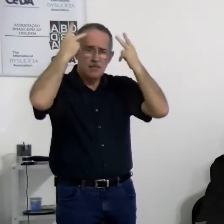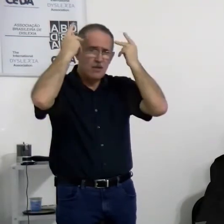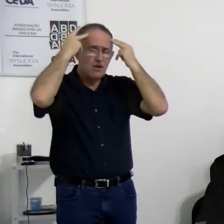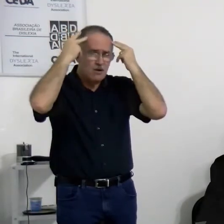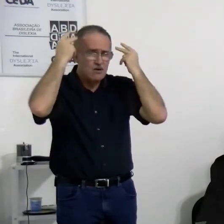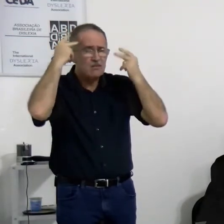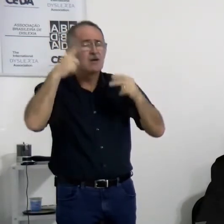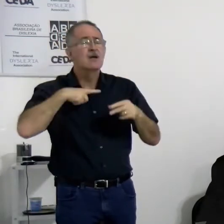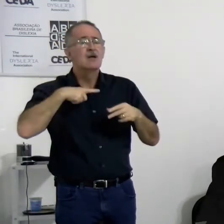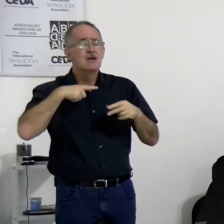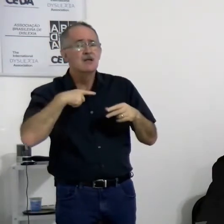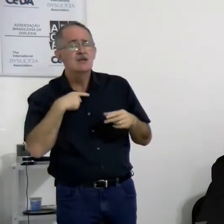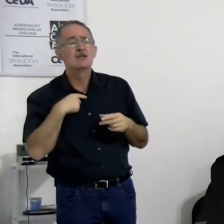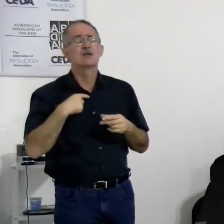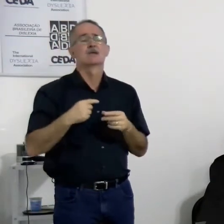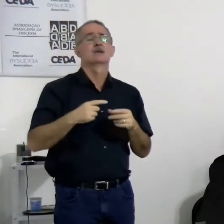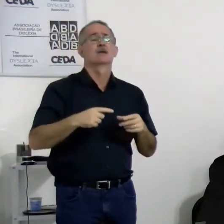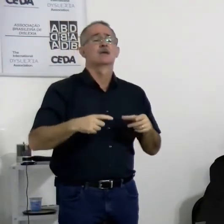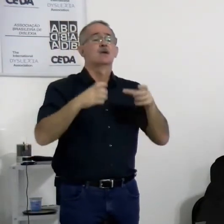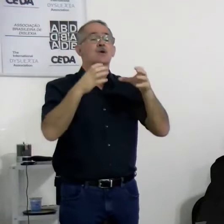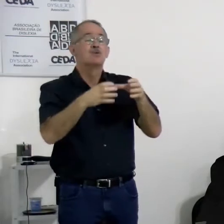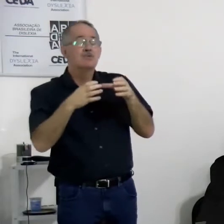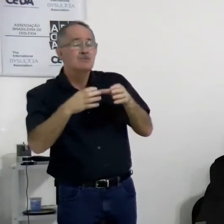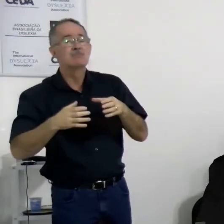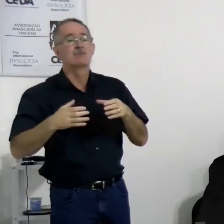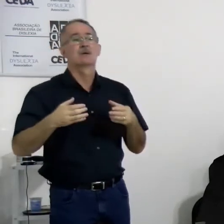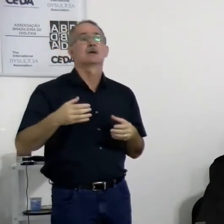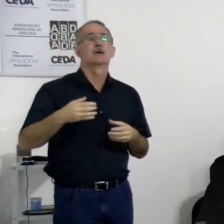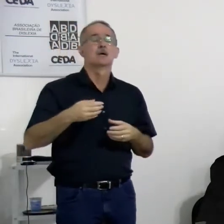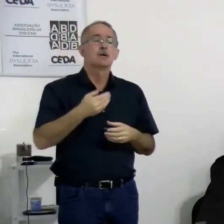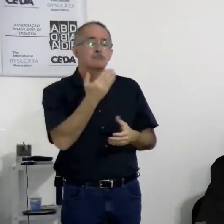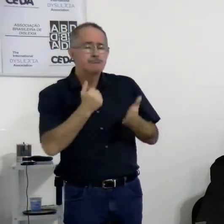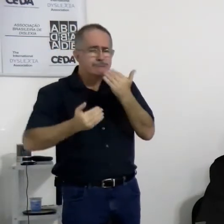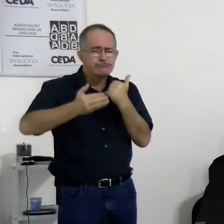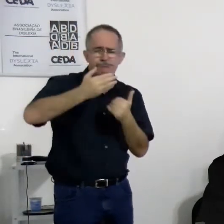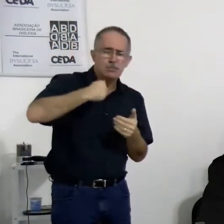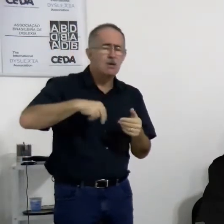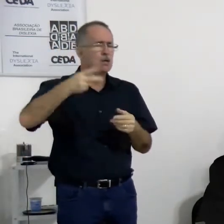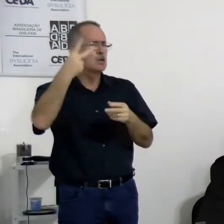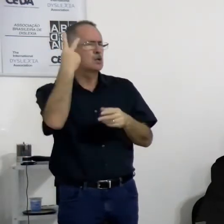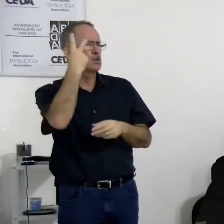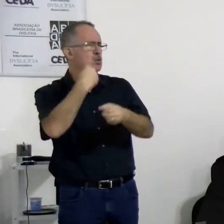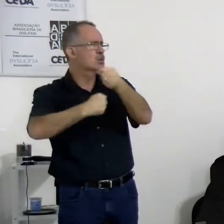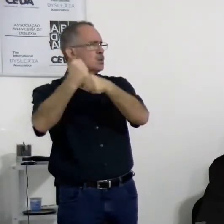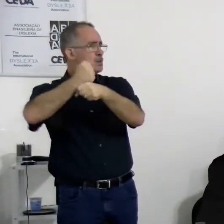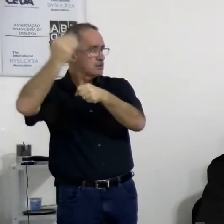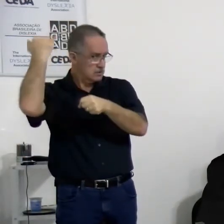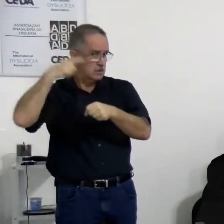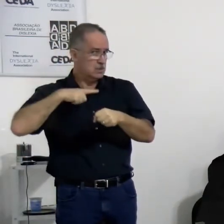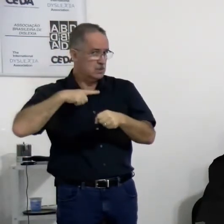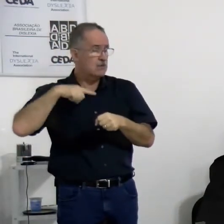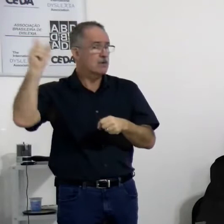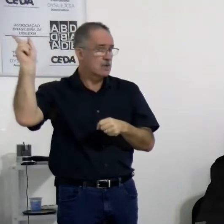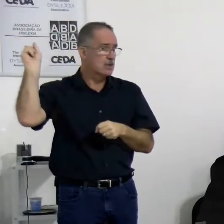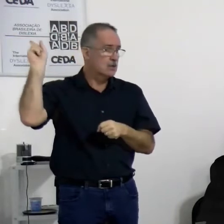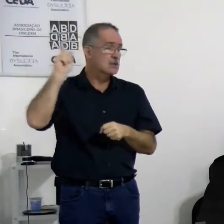para comemorar o nosso encontro todo ano. E há 2 anos atrás, teve um congresso em Orlando, que foi o último